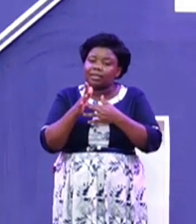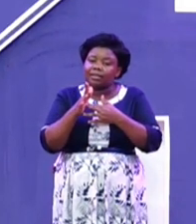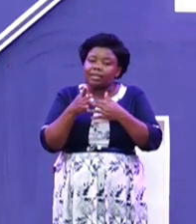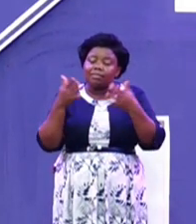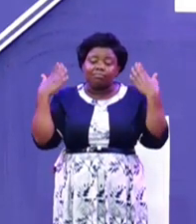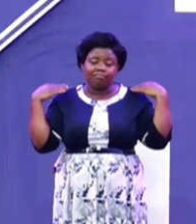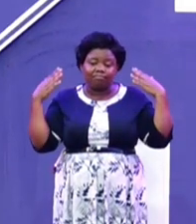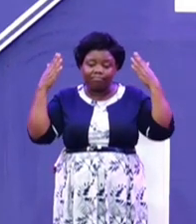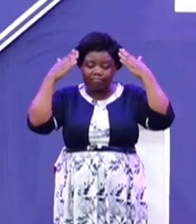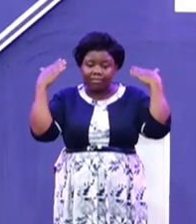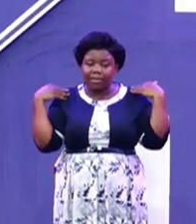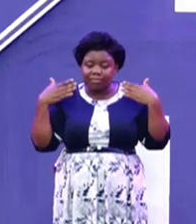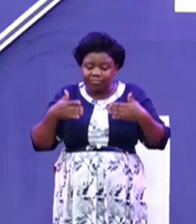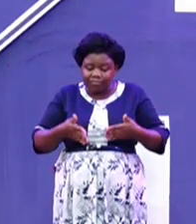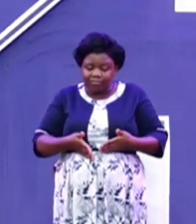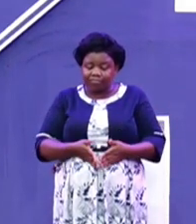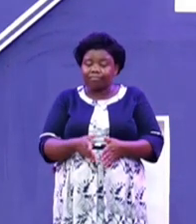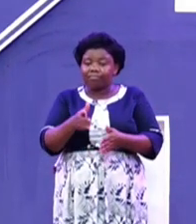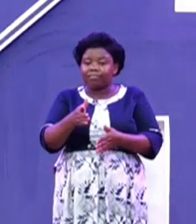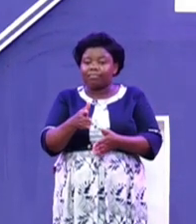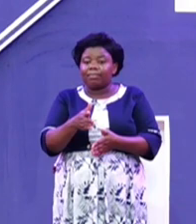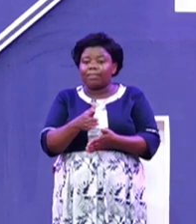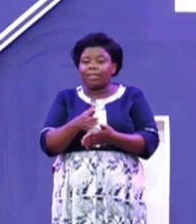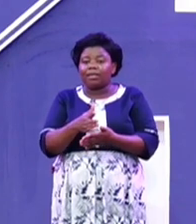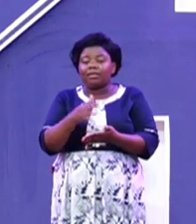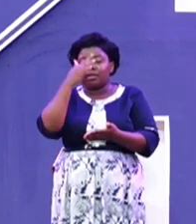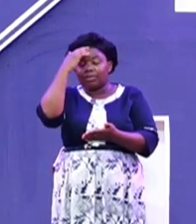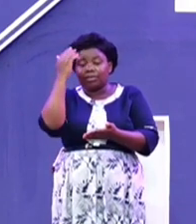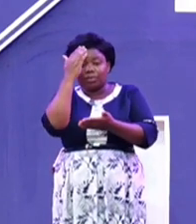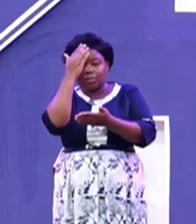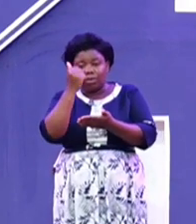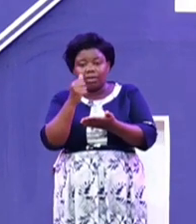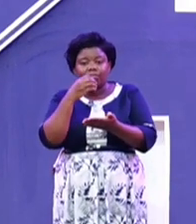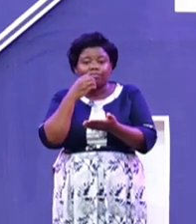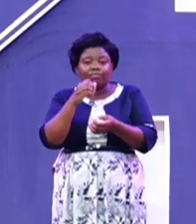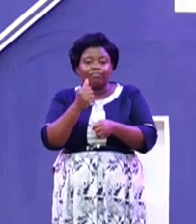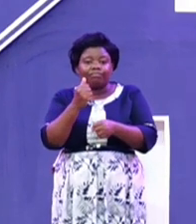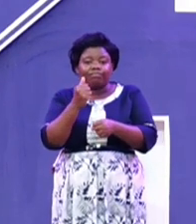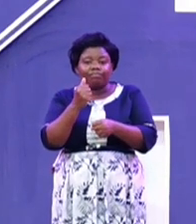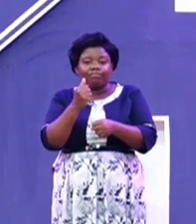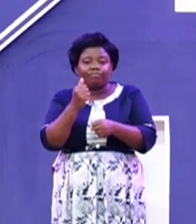omukyala kimuyise omwana w'omuntu kubanga yazalibwa ki omukyala